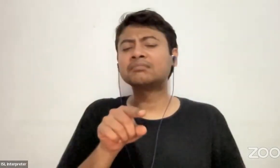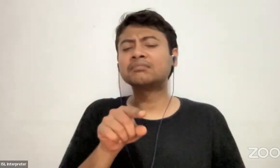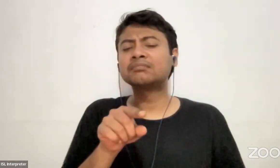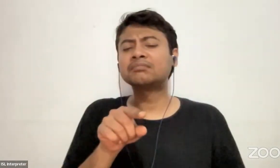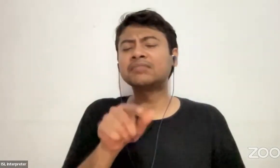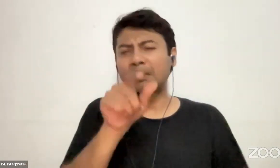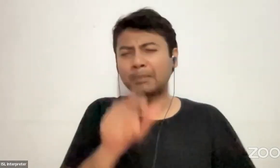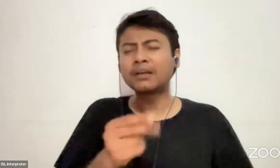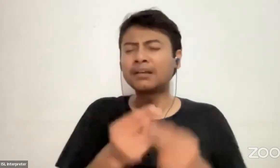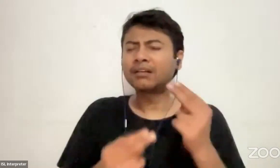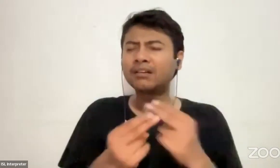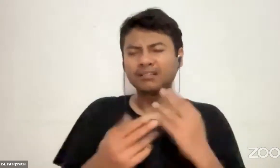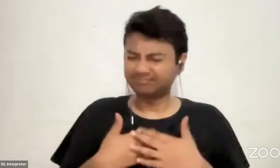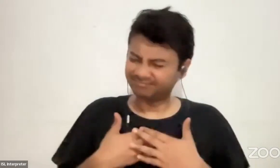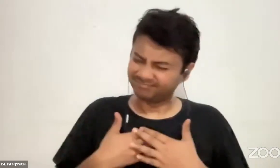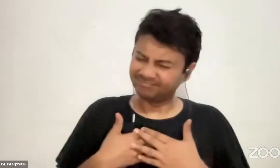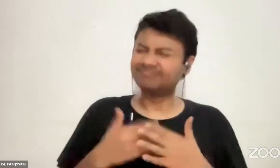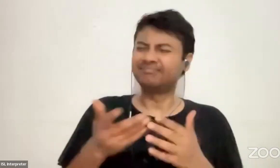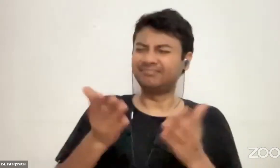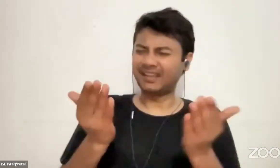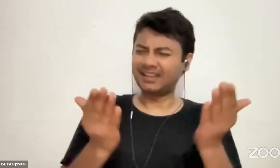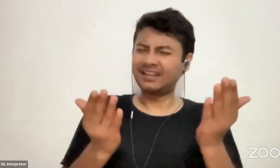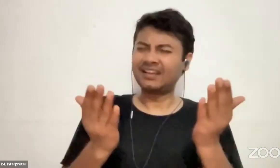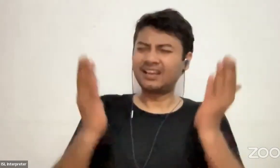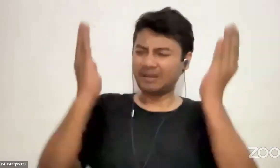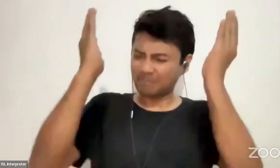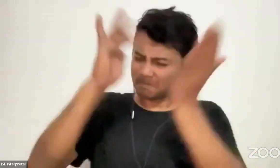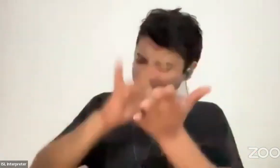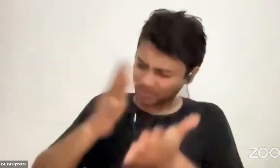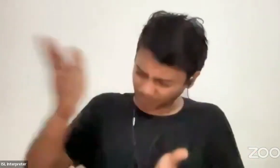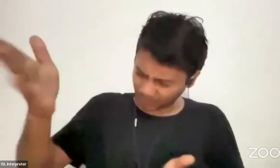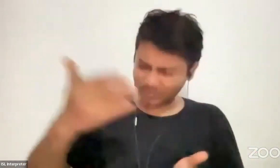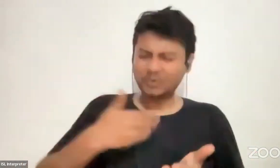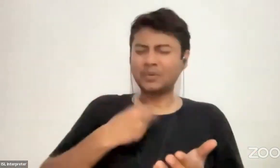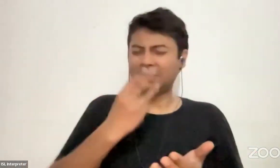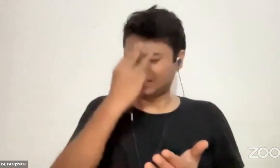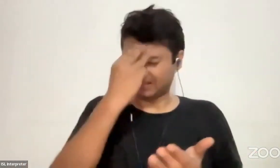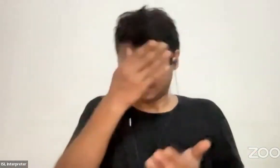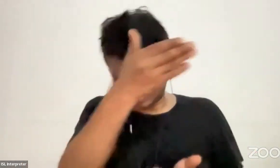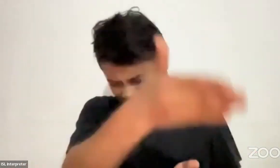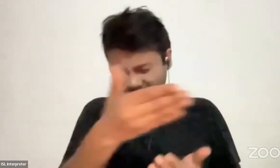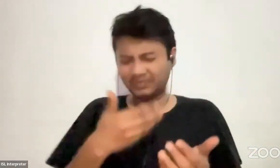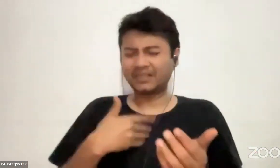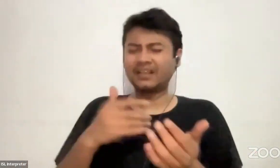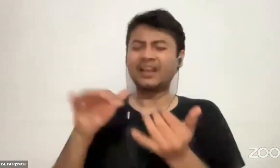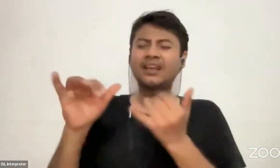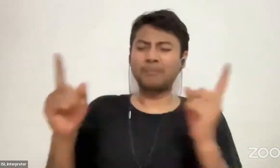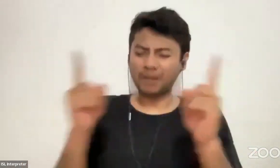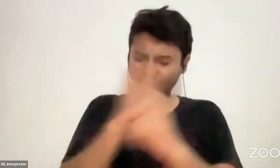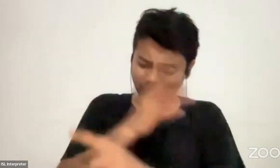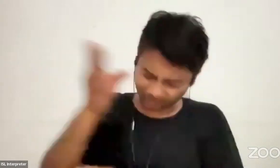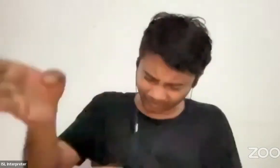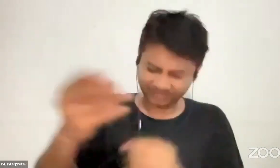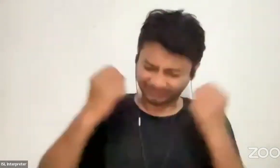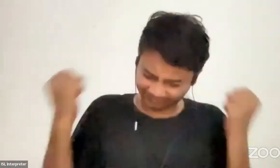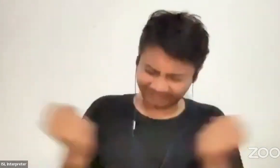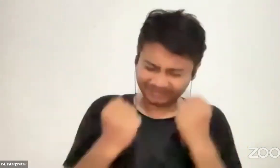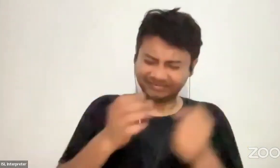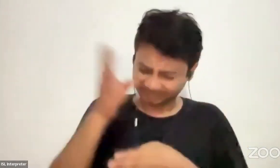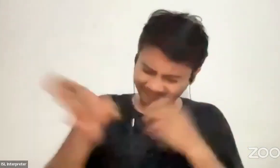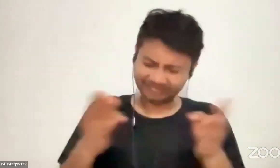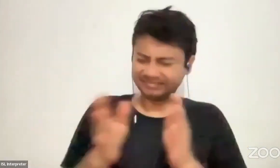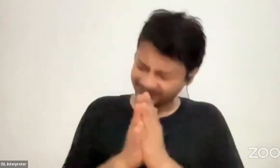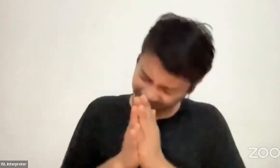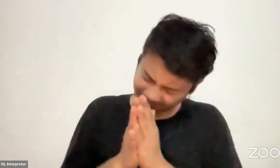जाऊंगा, लेकिन वास्तव में गाड़ी आने के बाद ये क्या करेगा? ये किसी को अपने साथ में बिठाएगा, लॉन्ग ड्राइव पे